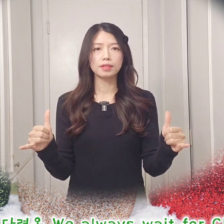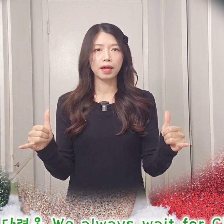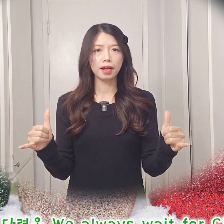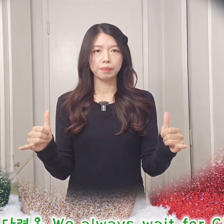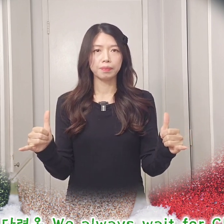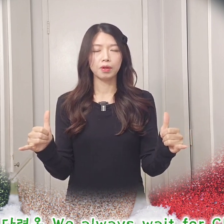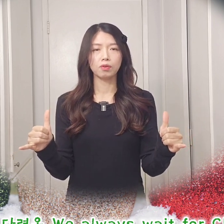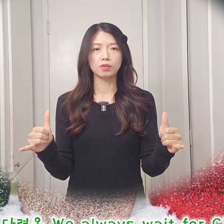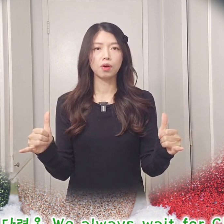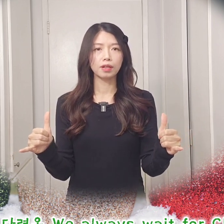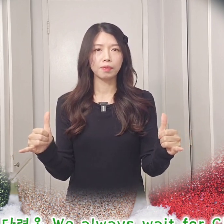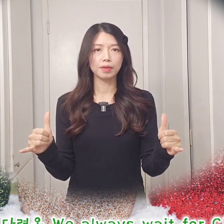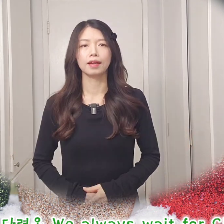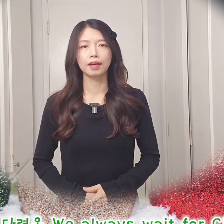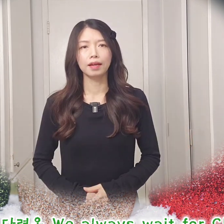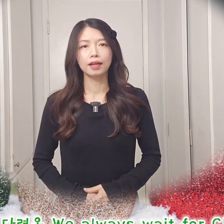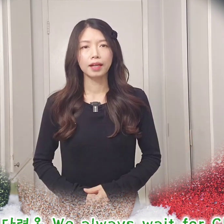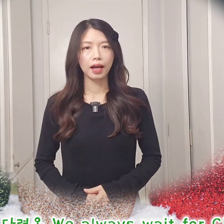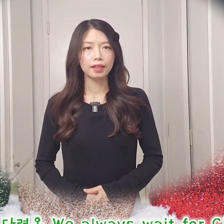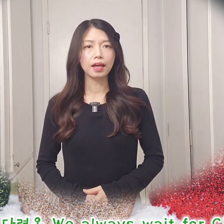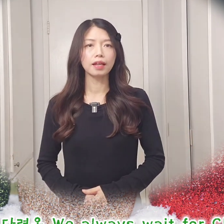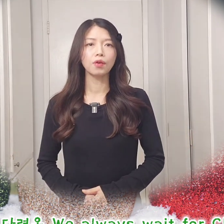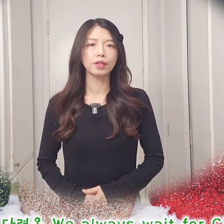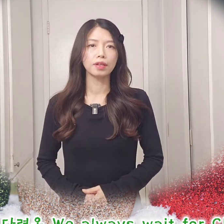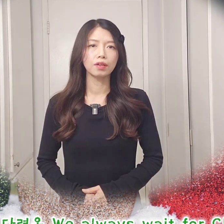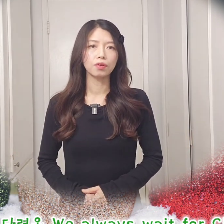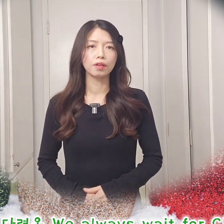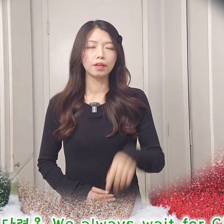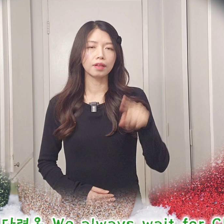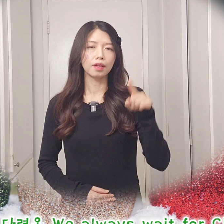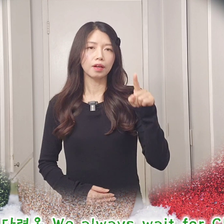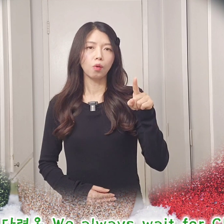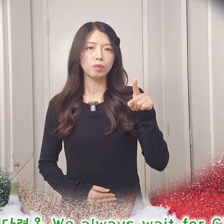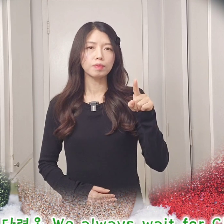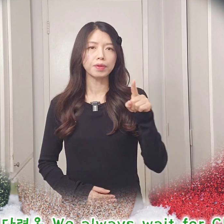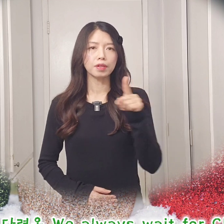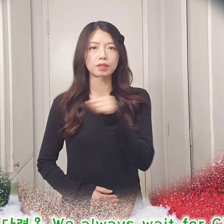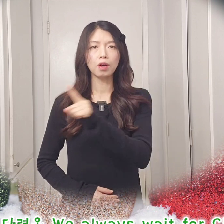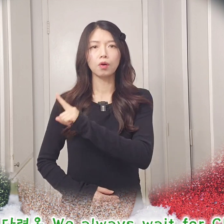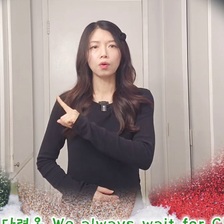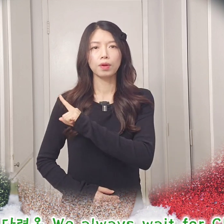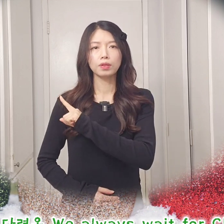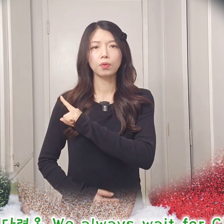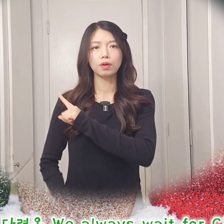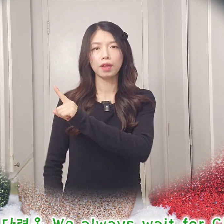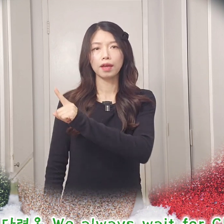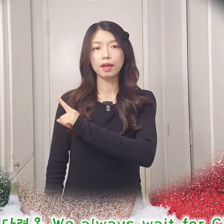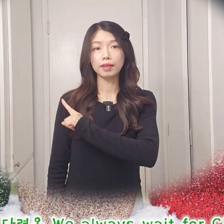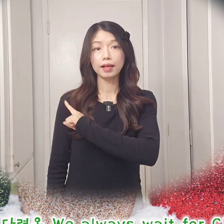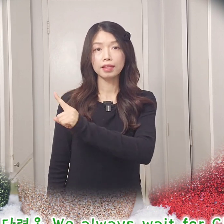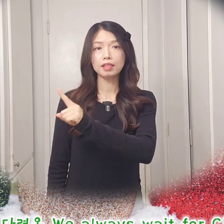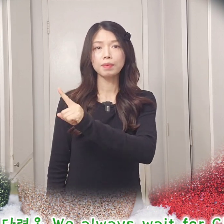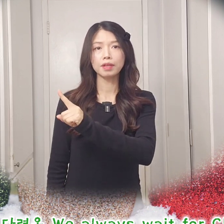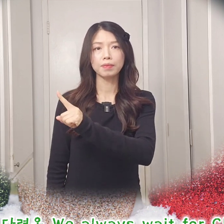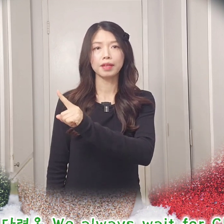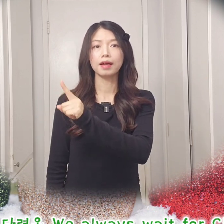사람 이런 수어가 됩니다. 가장이라고 한 제 수어는 검지만 피셔서 왼쪽 어깨에 탁 치시면 됩니다.